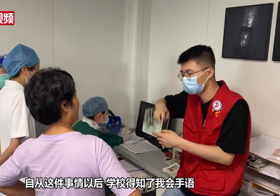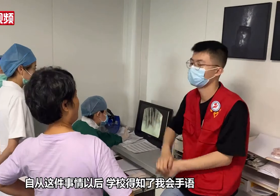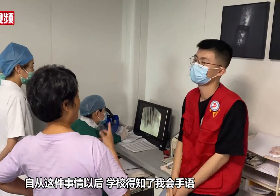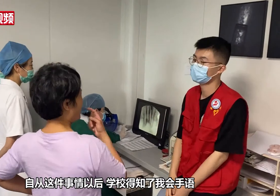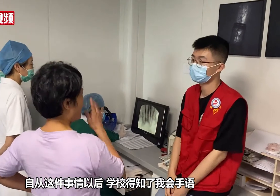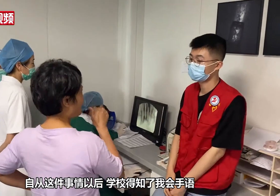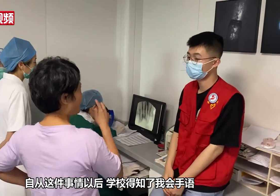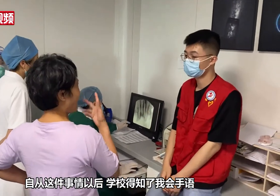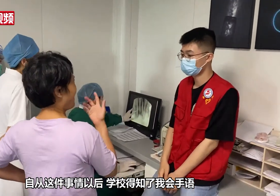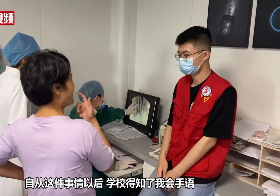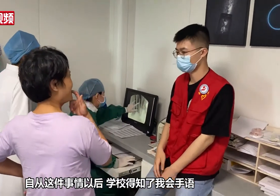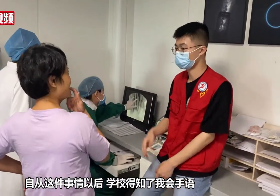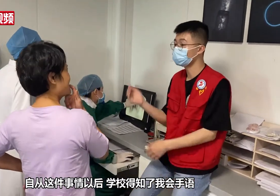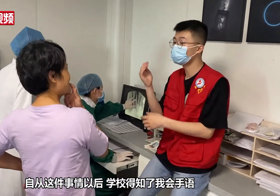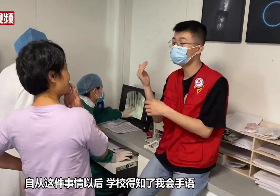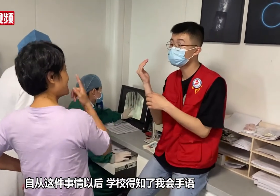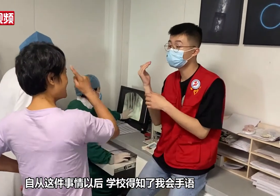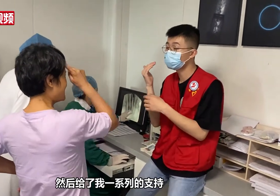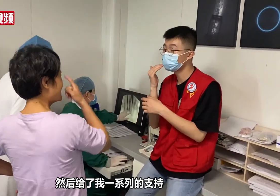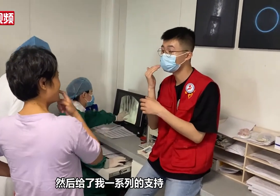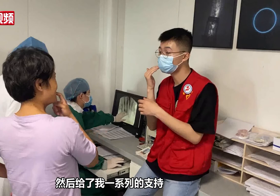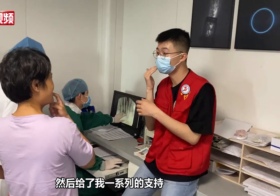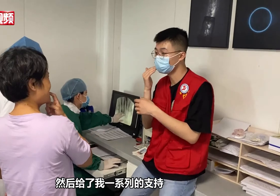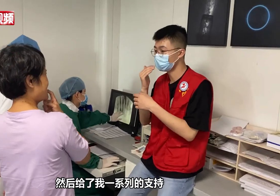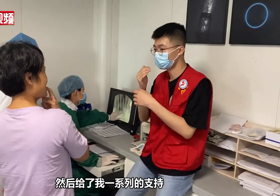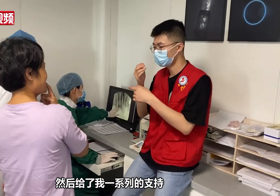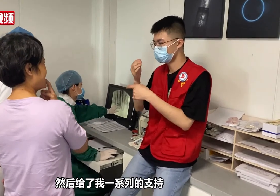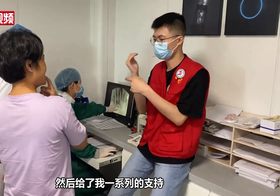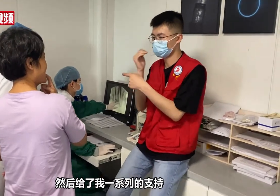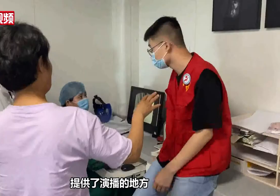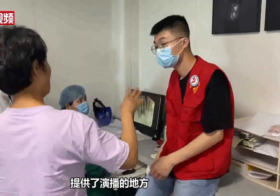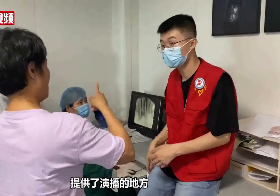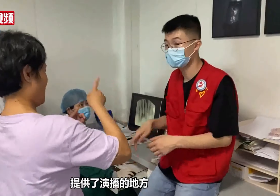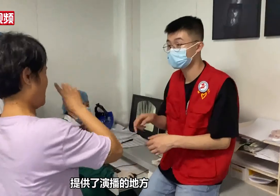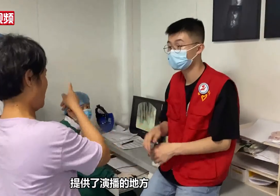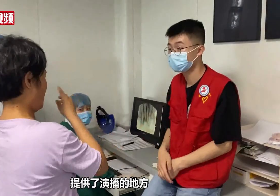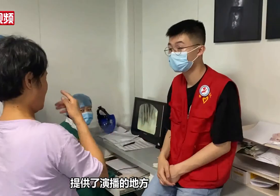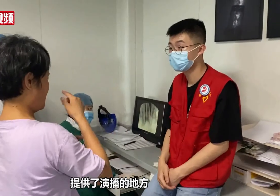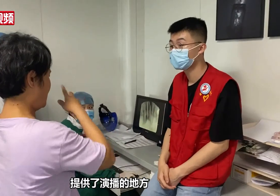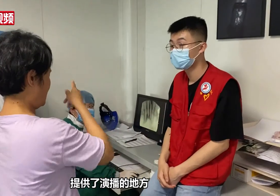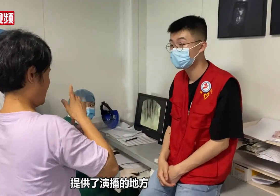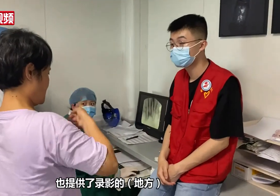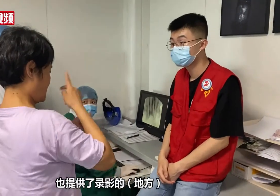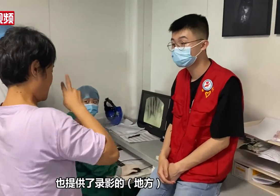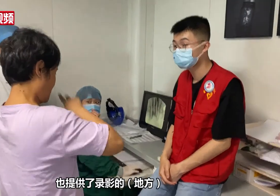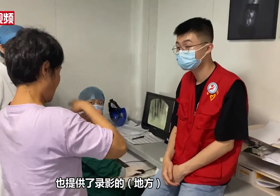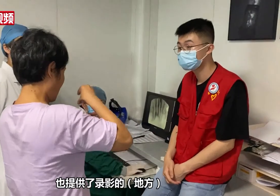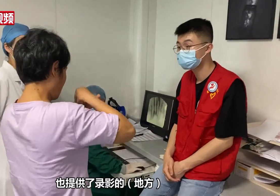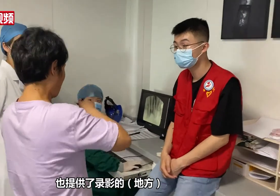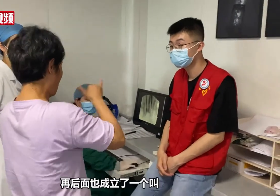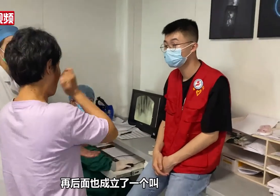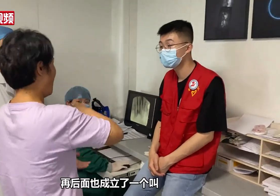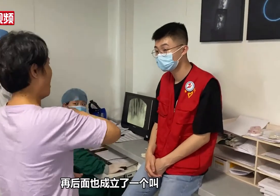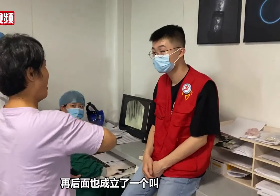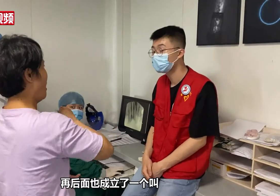自从这件事情以后，学校得知了我会手语，然后给了我一系列的支持，提供了演播的地方，也提供了录影